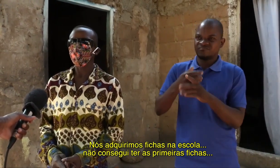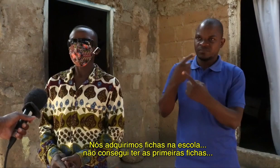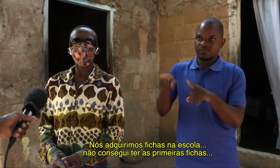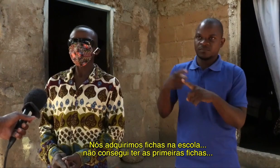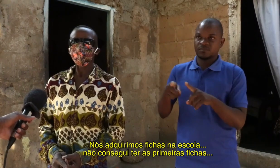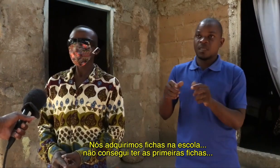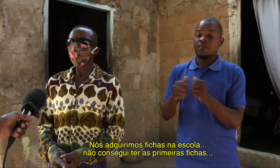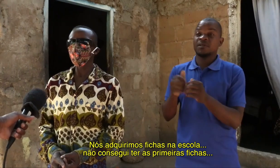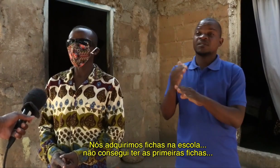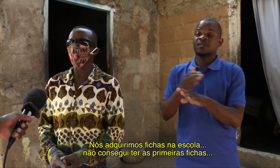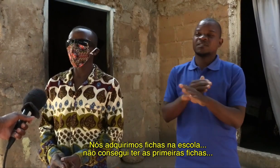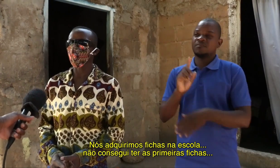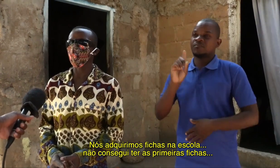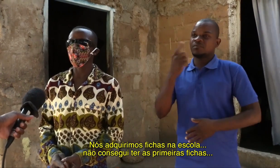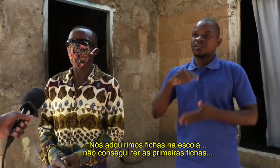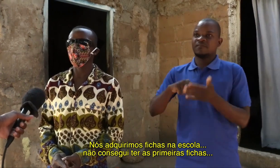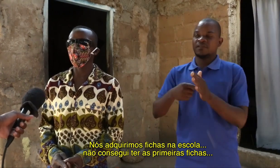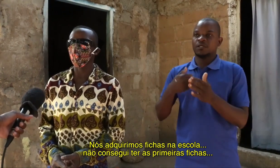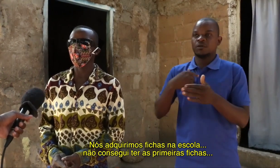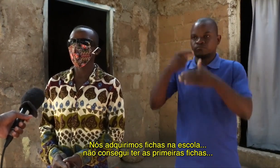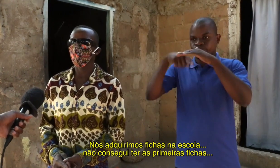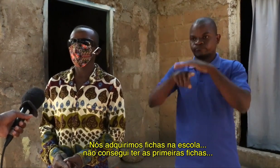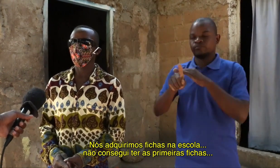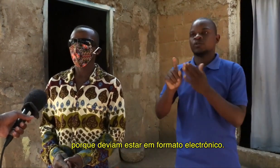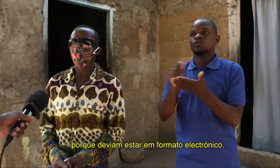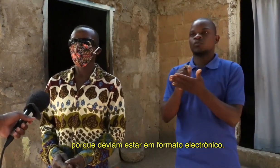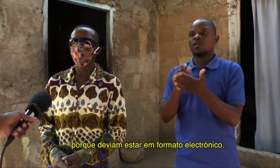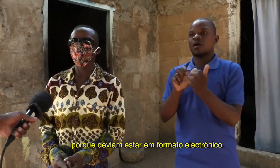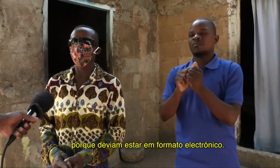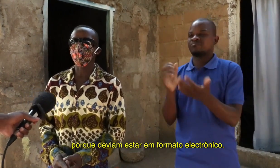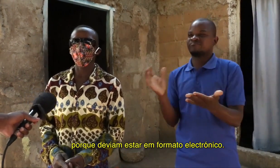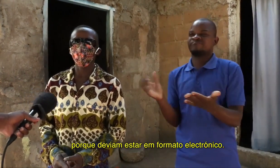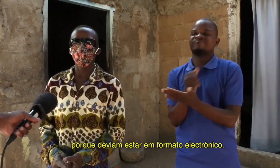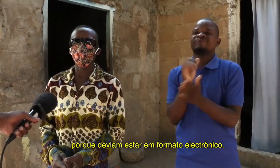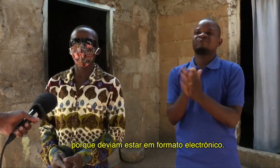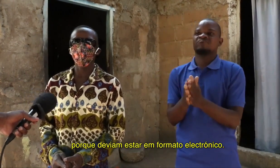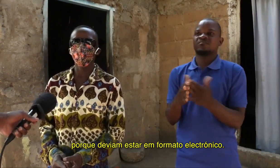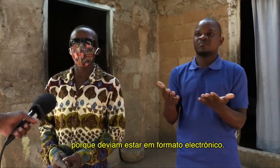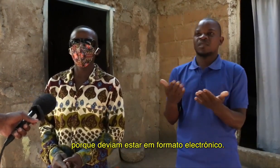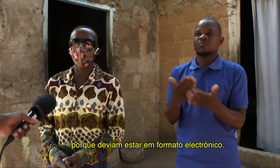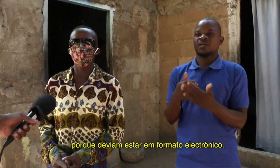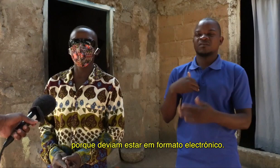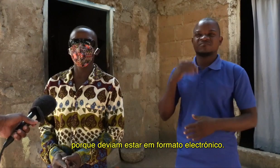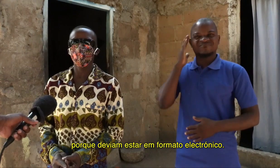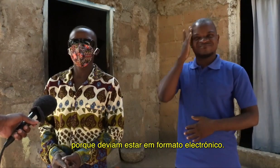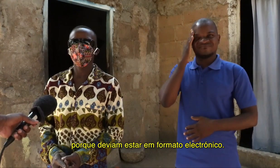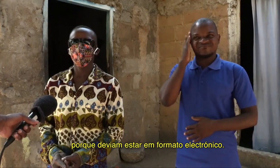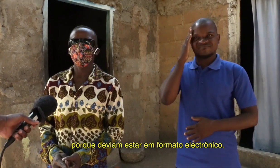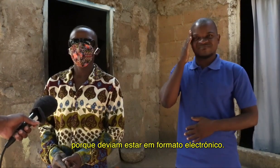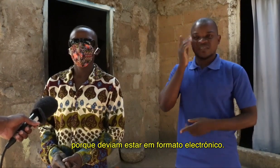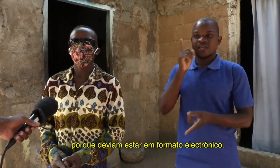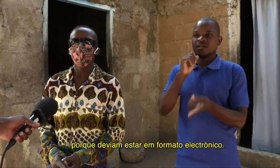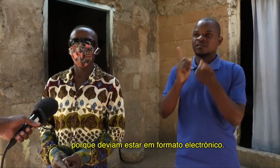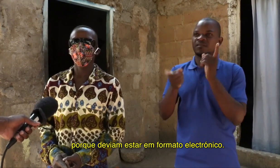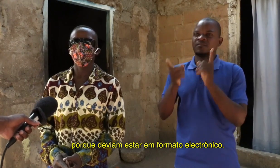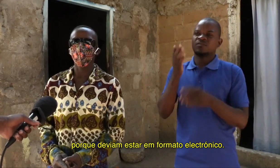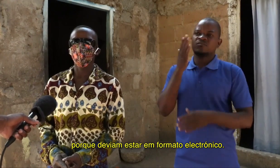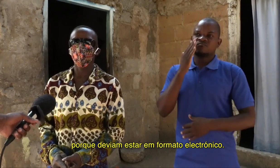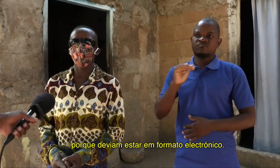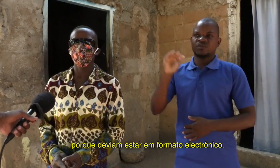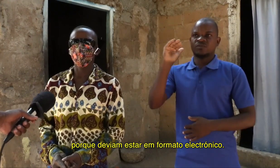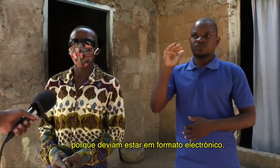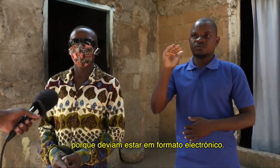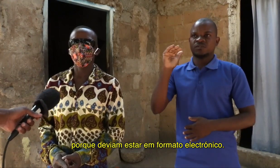consegui ter. Porque preferia que eu tivesse em